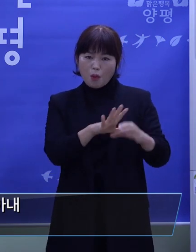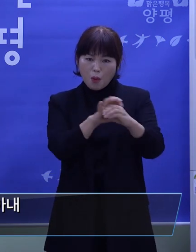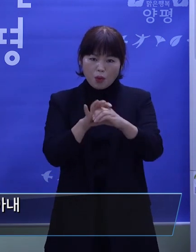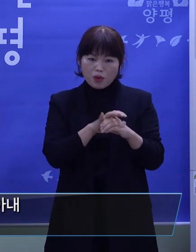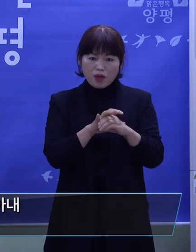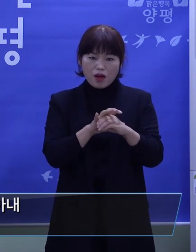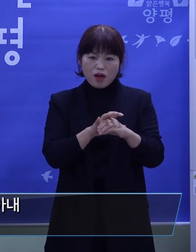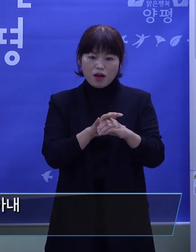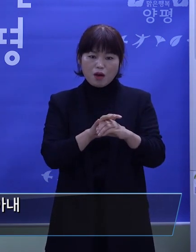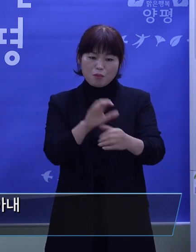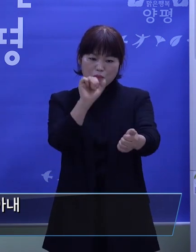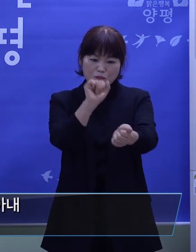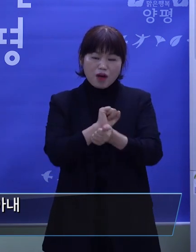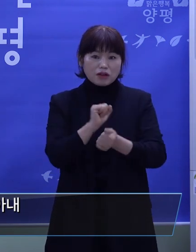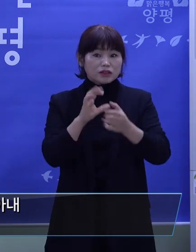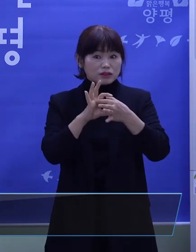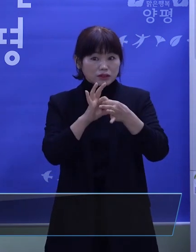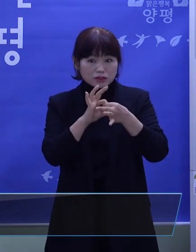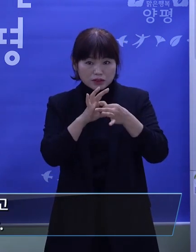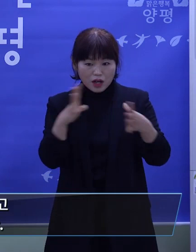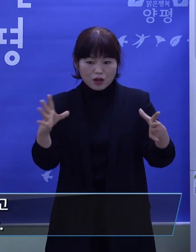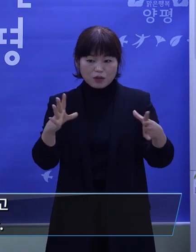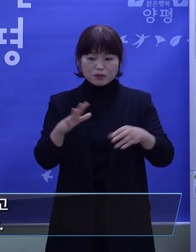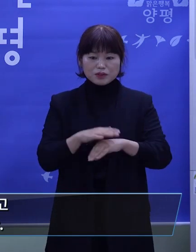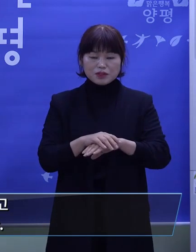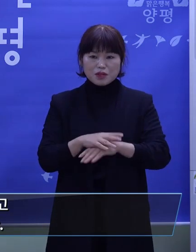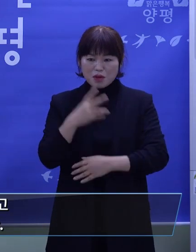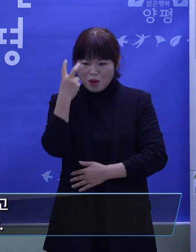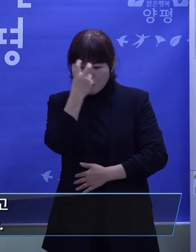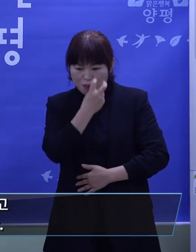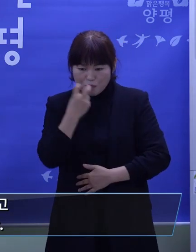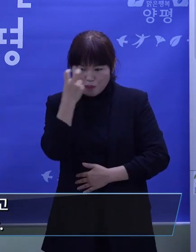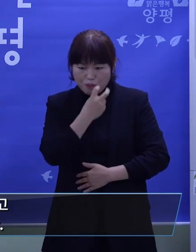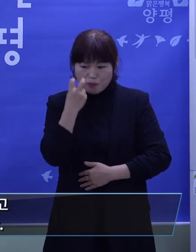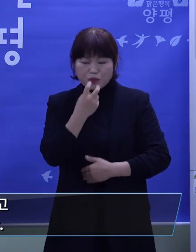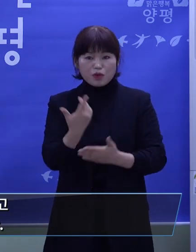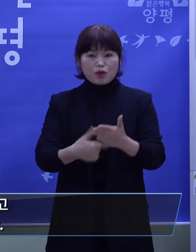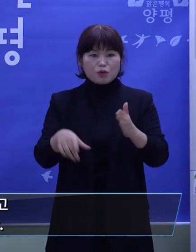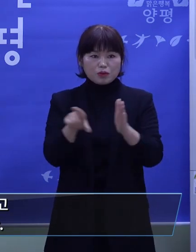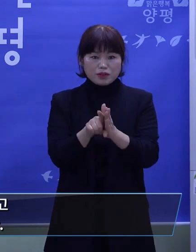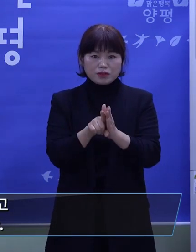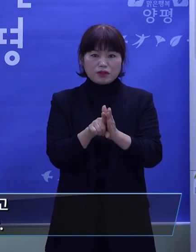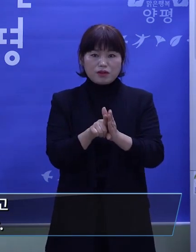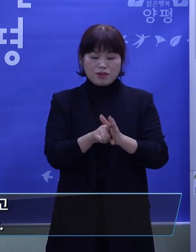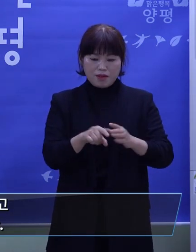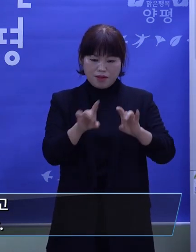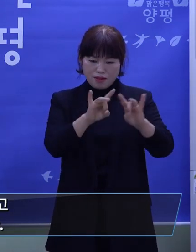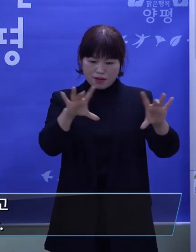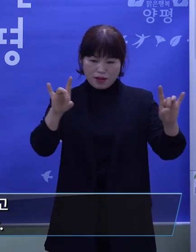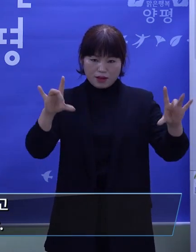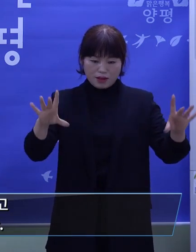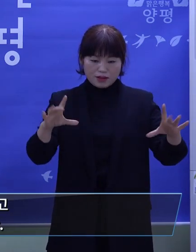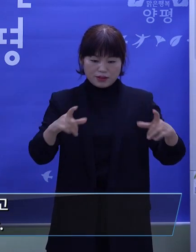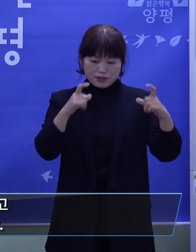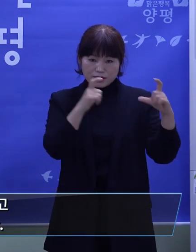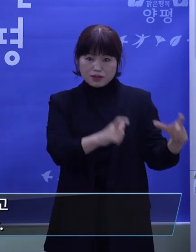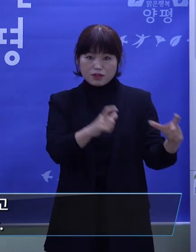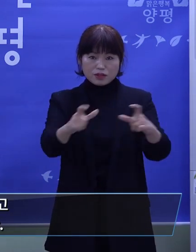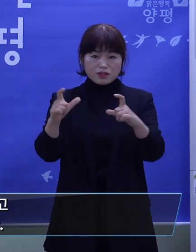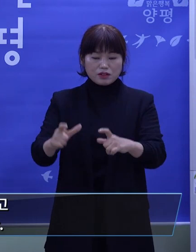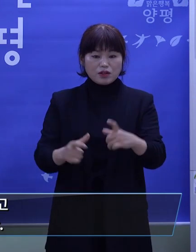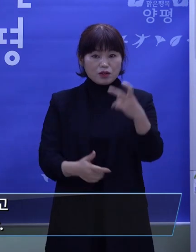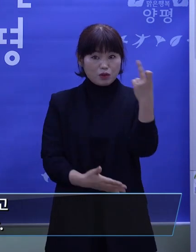연결 고리를 차단하기 위해 모든 읍면을 순회 방문하며 임시 선별